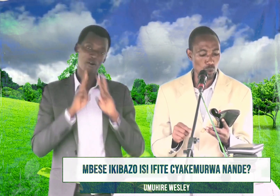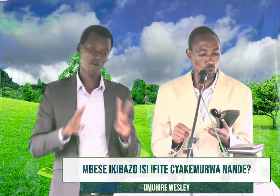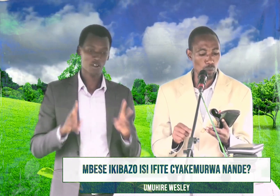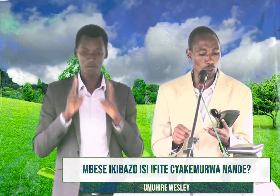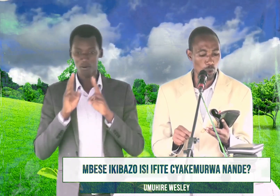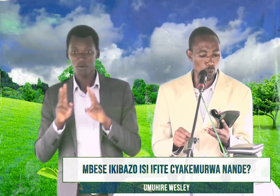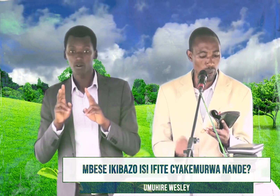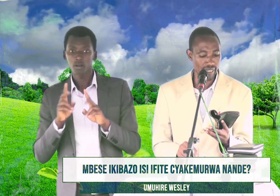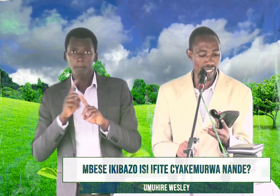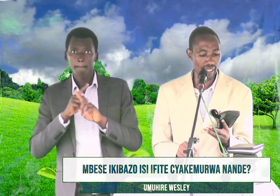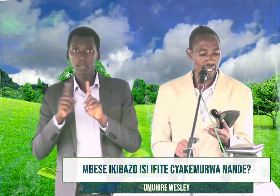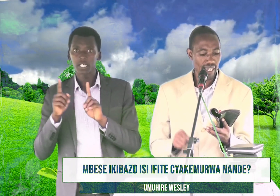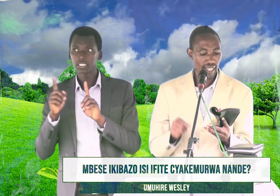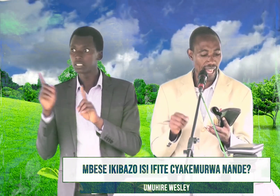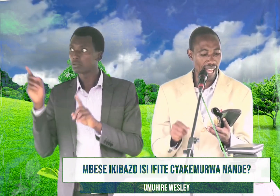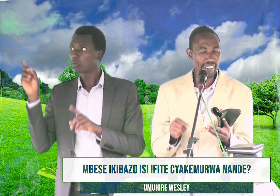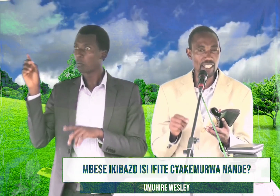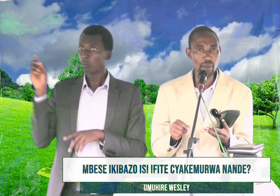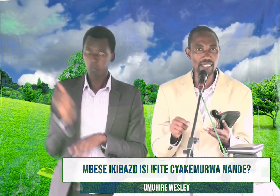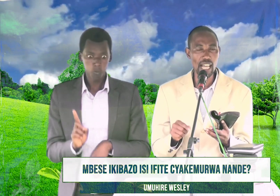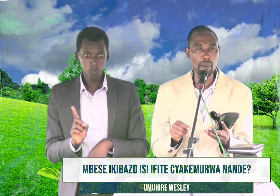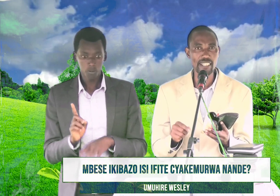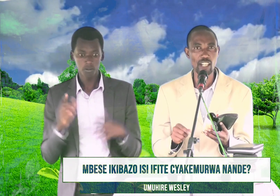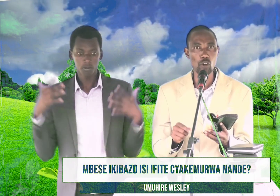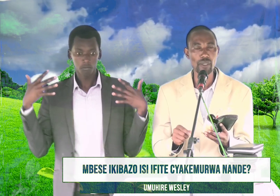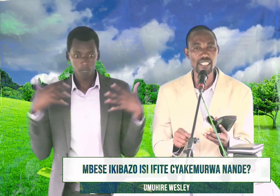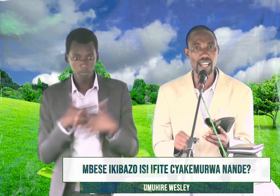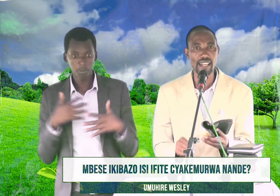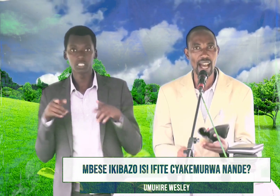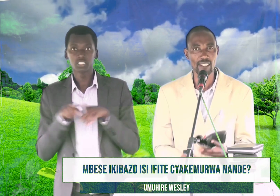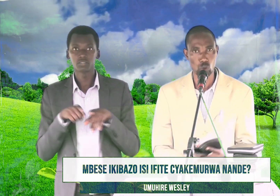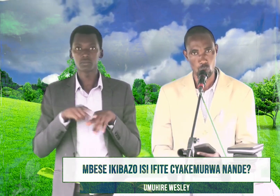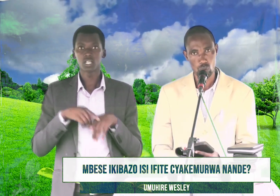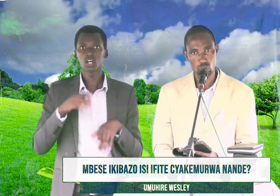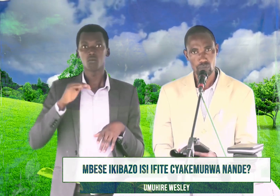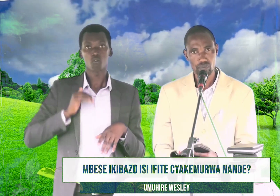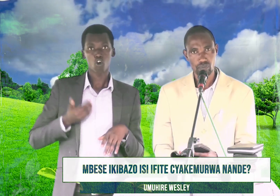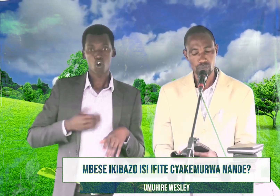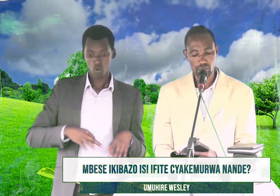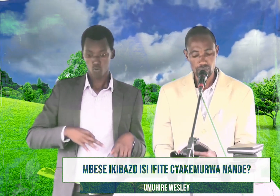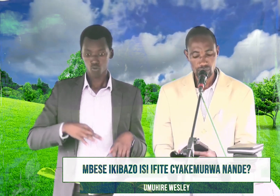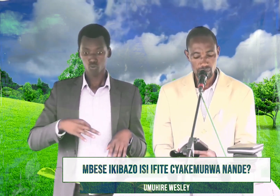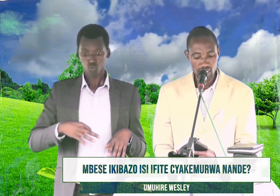ibise bitungura umugore utwite, kandi ntibazabasha kubikirana hato.